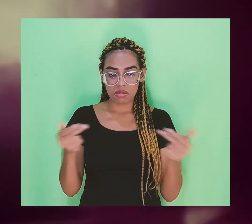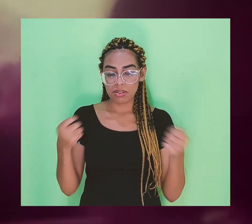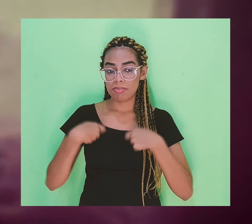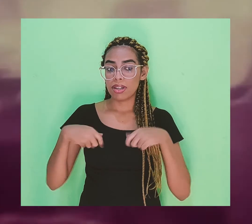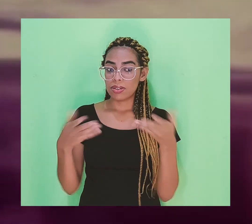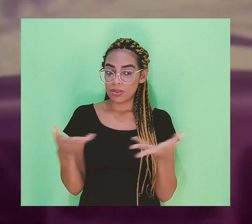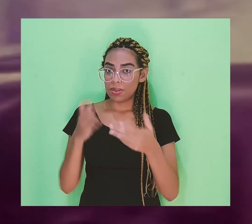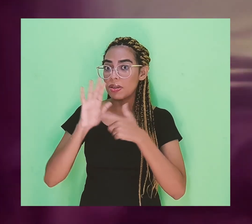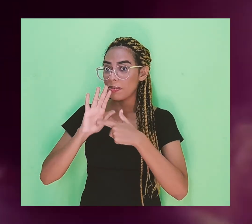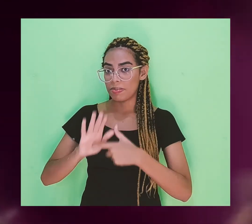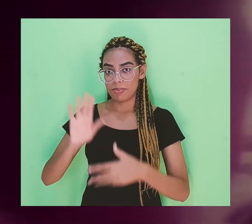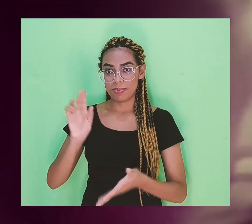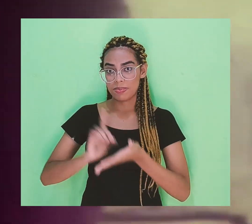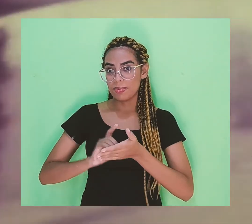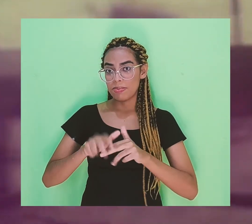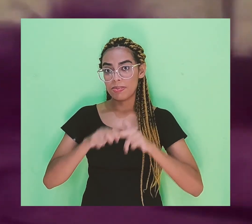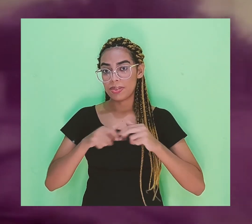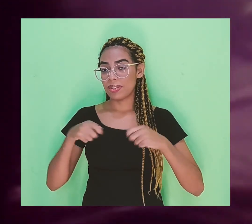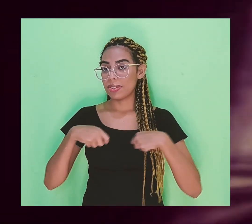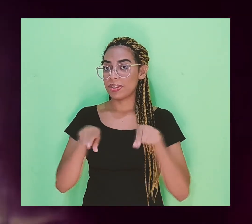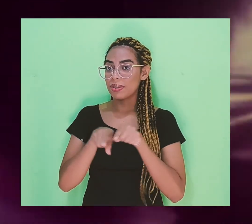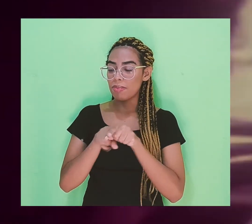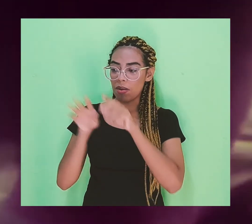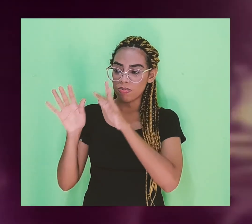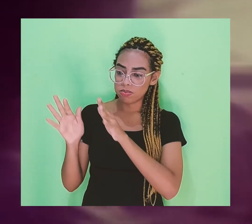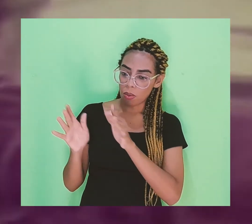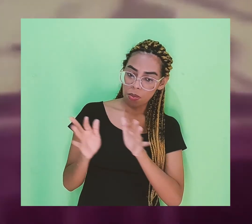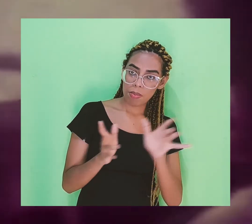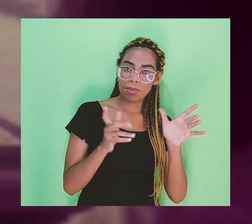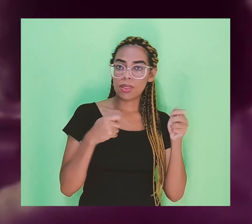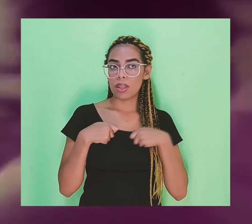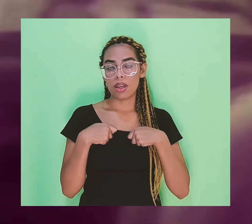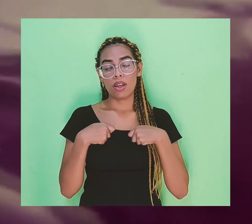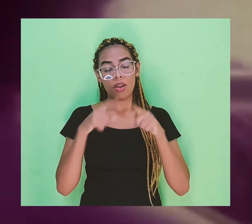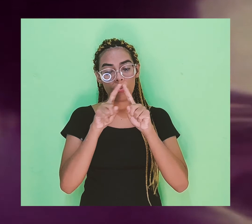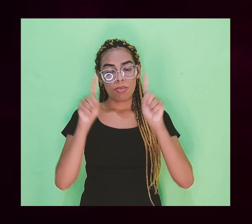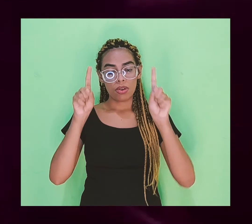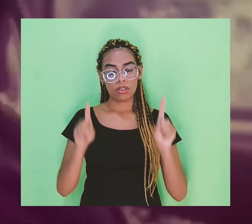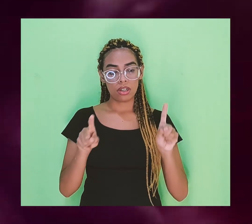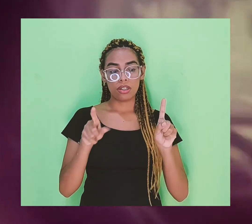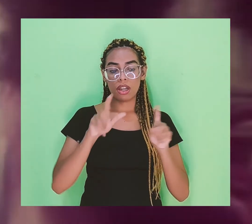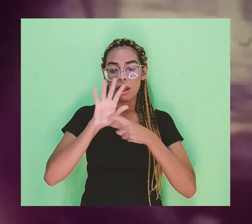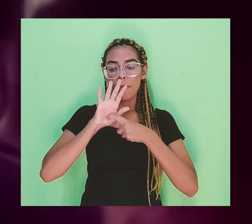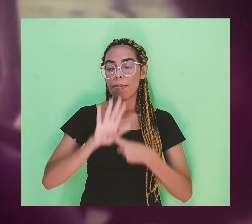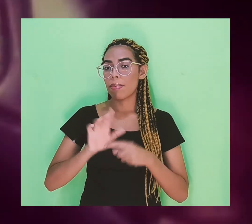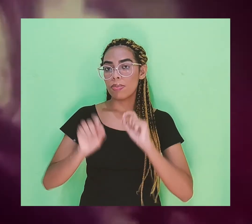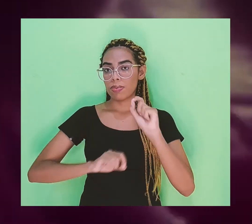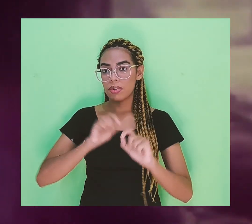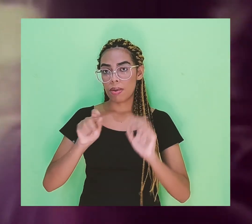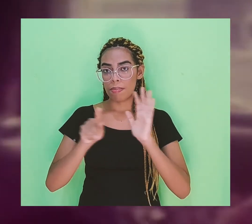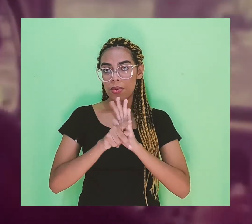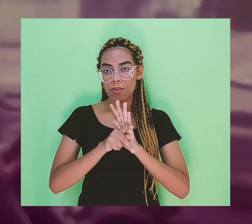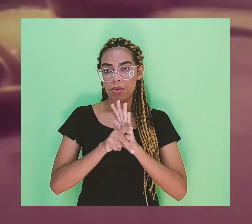aqui apresentando hoje. E acompanhe nossas próximas sessões, tá? O projeto Comer o Meu Podcast Mostra Ceará é uma